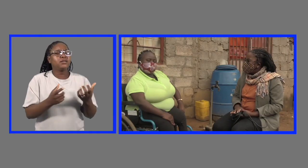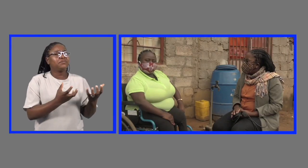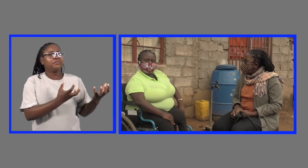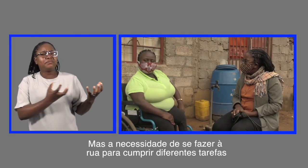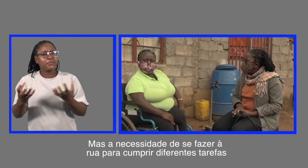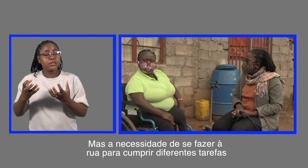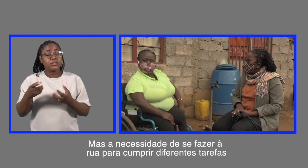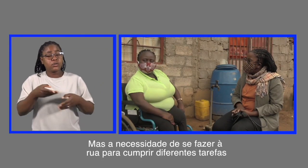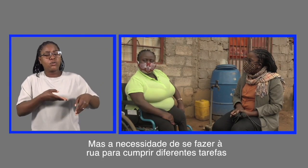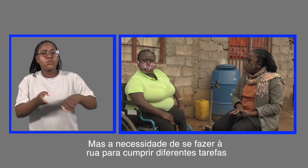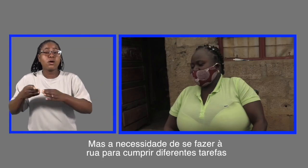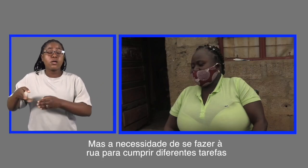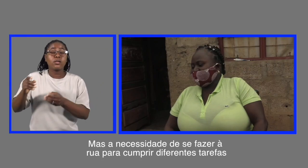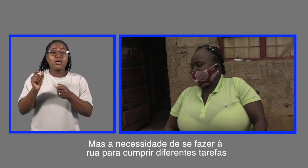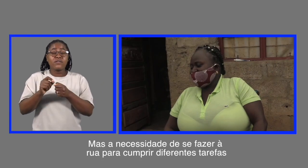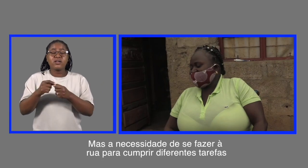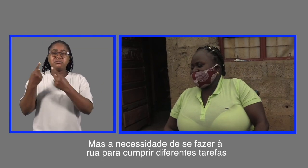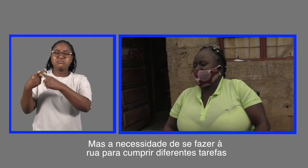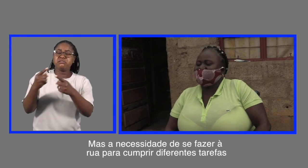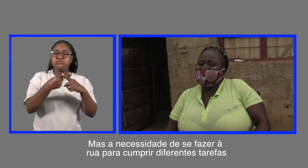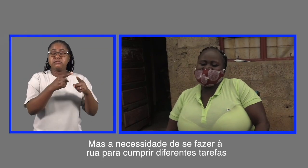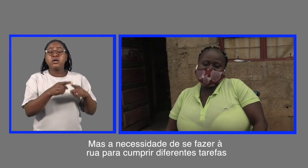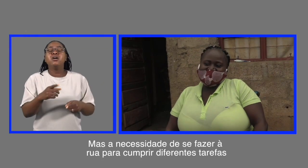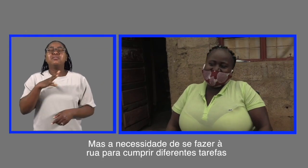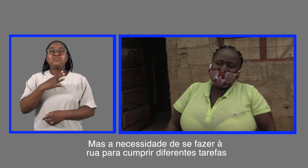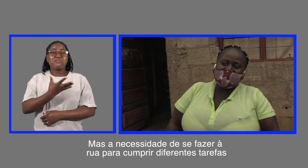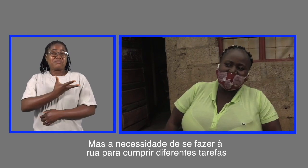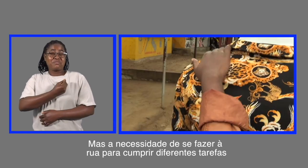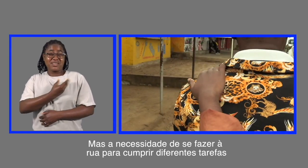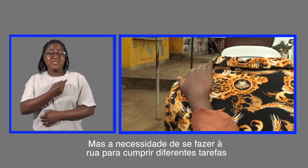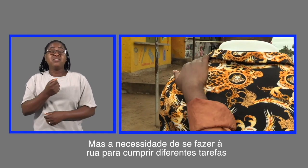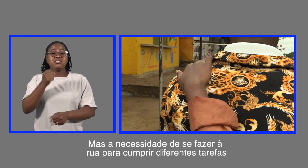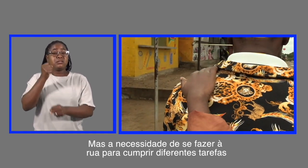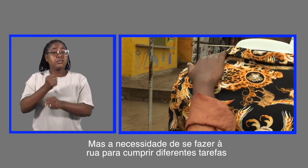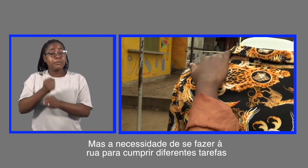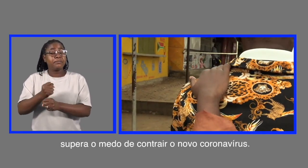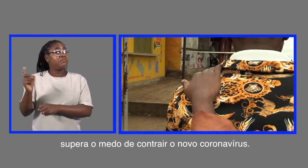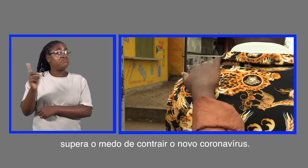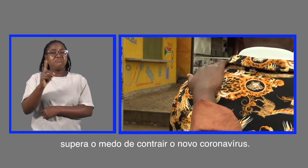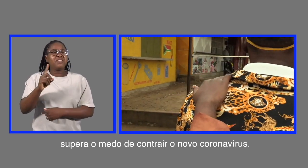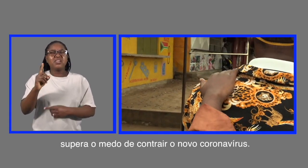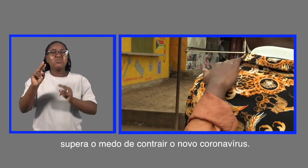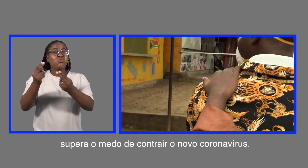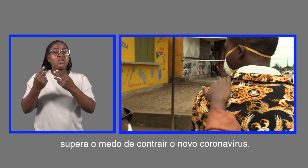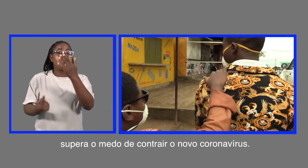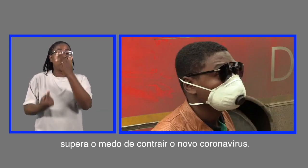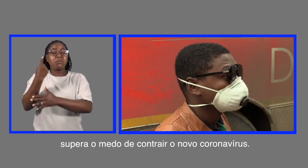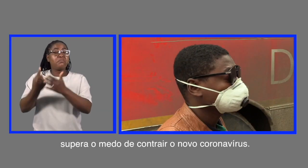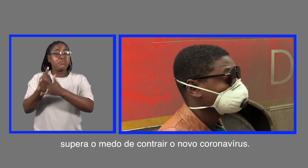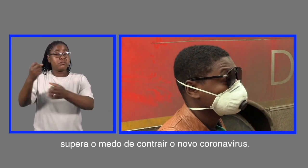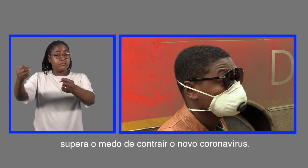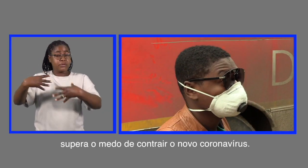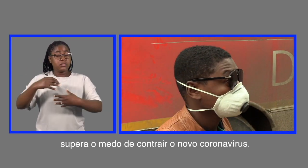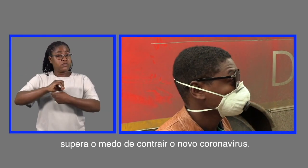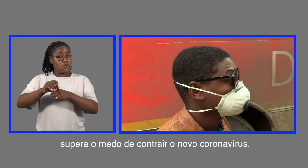Mas a necessidade de se fazer à rua para cumprir diferentes tarefas supera o medo de contrair